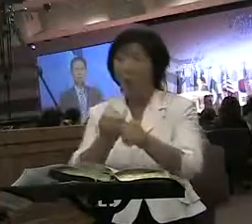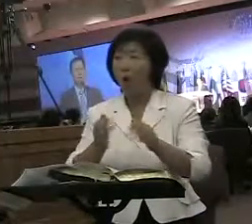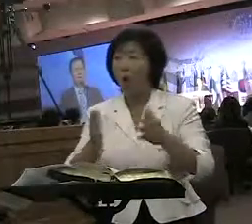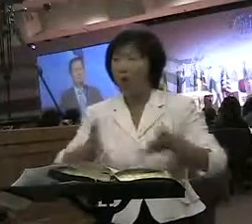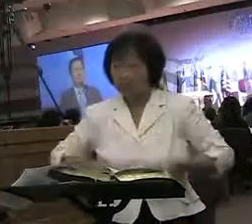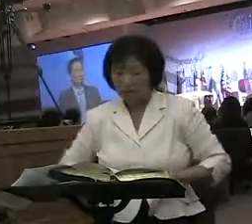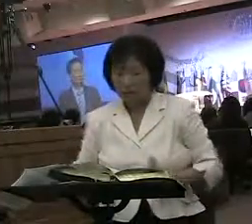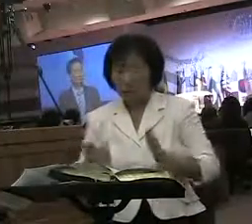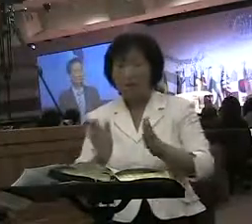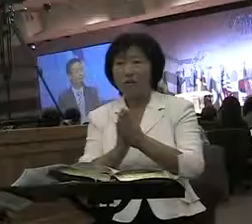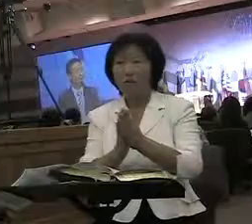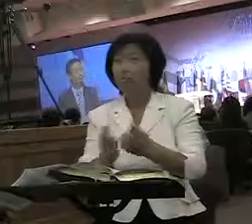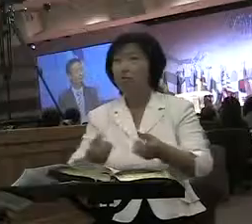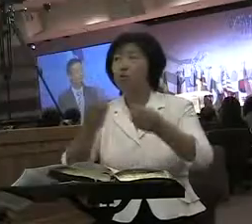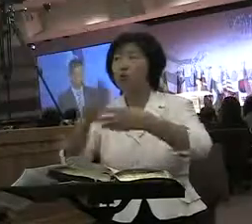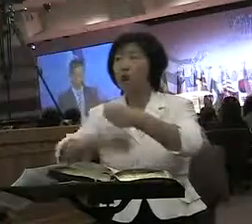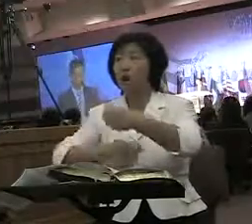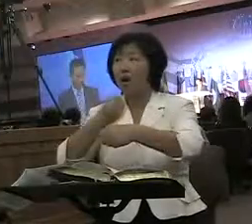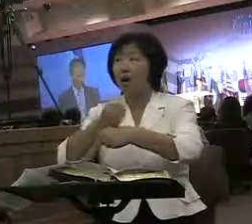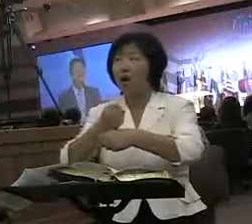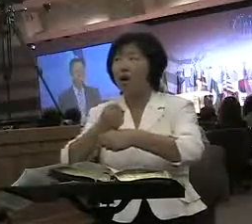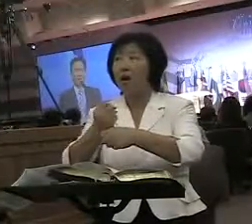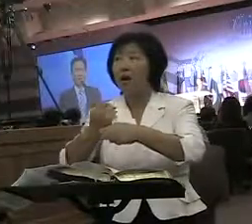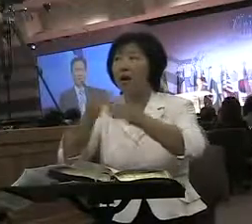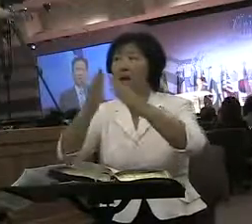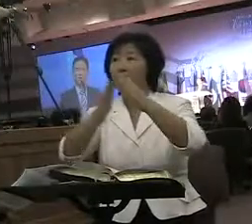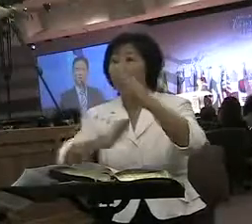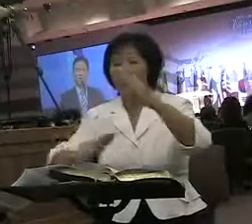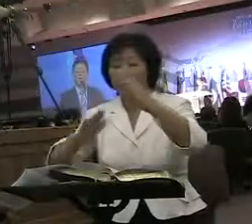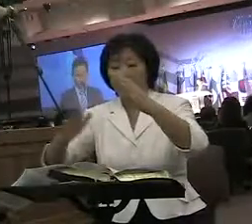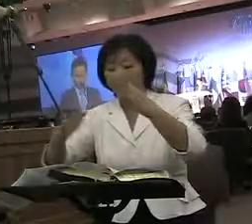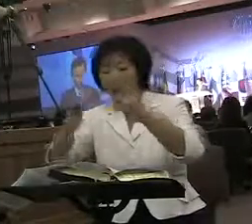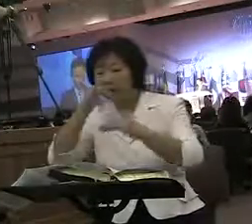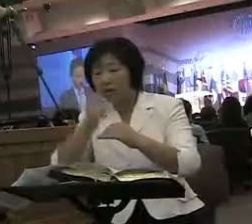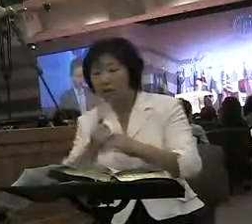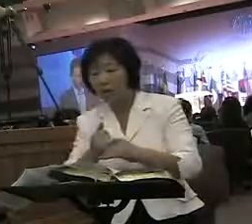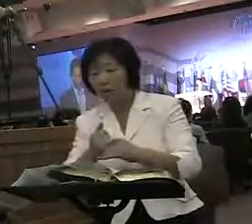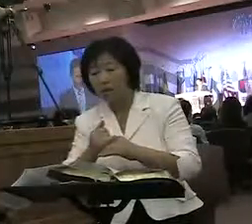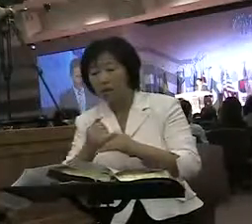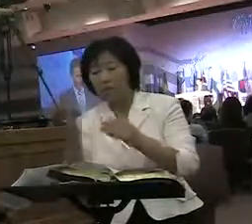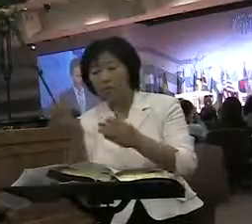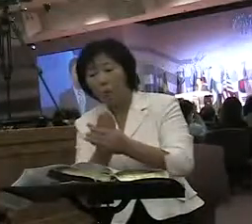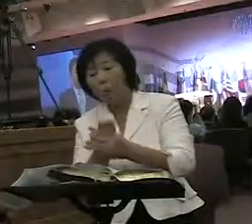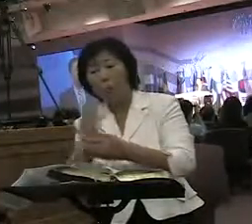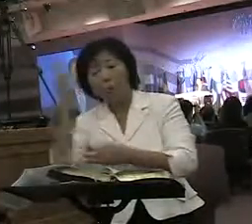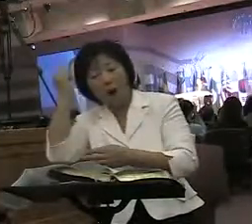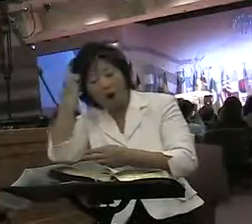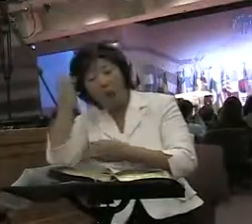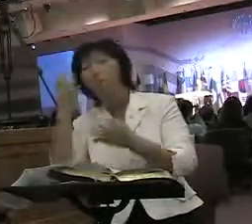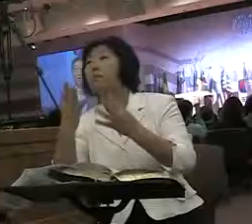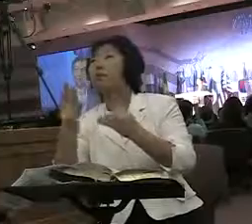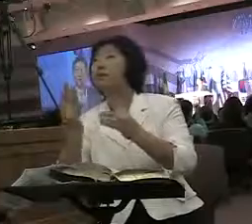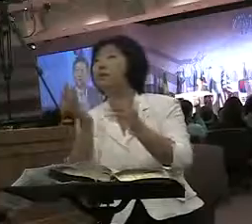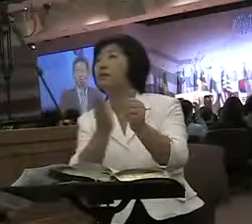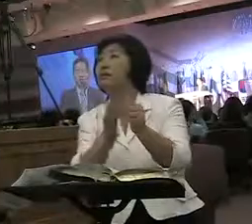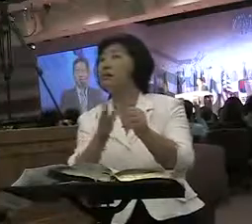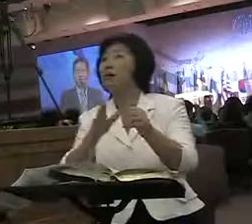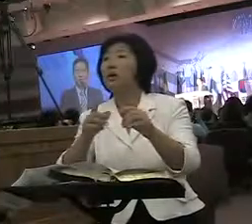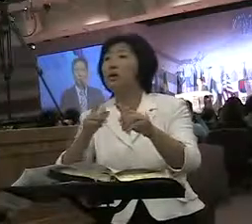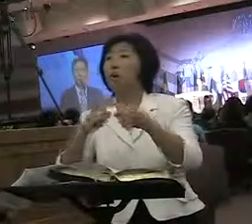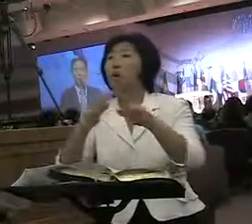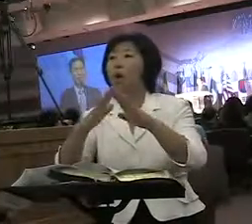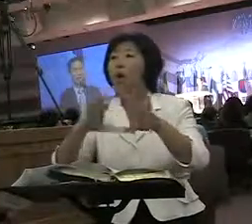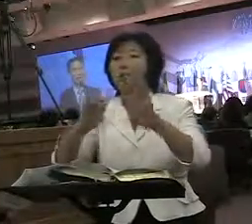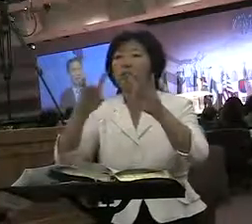등 축하할 가정들이 많이 있습니다. 주보 참조하시고 많이 축하해 주시기를 바랍니다. 오늘 혹시 저희 교회 처음 나오신